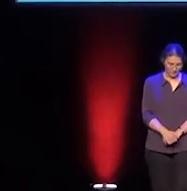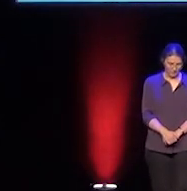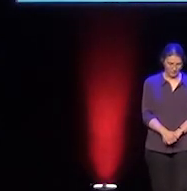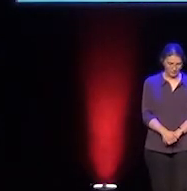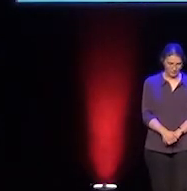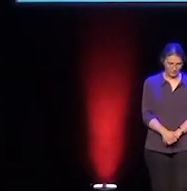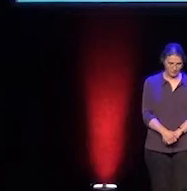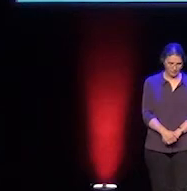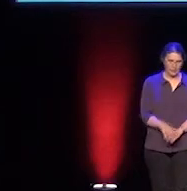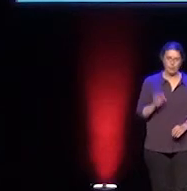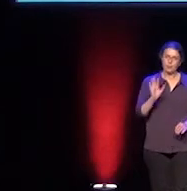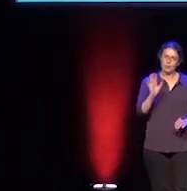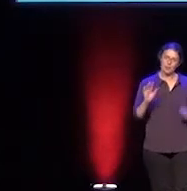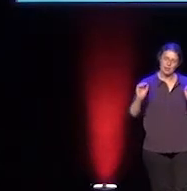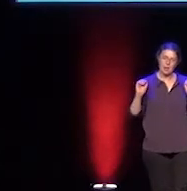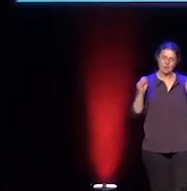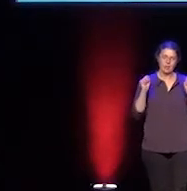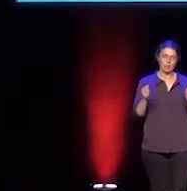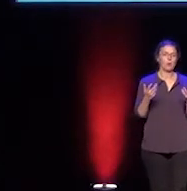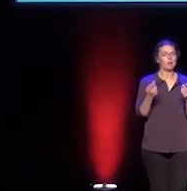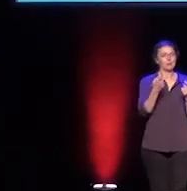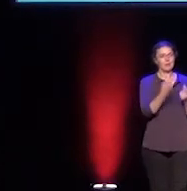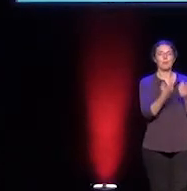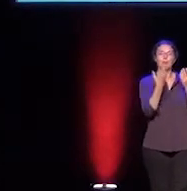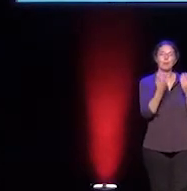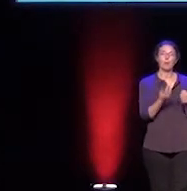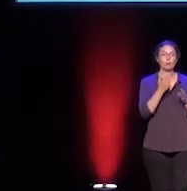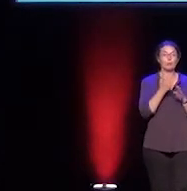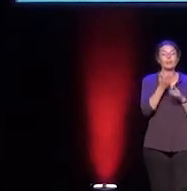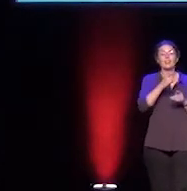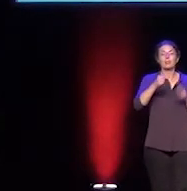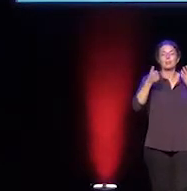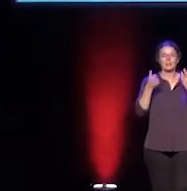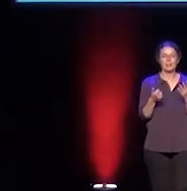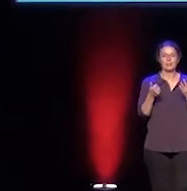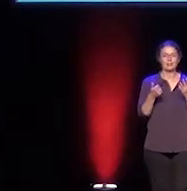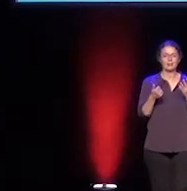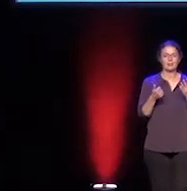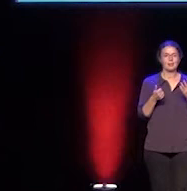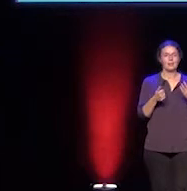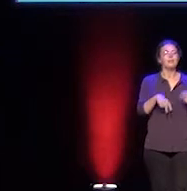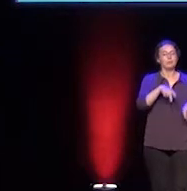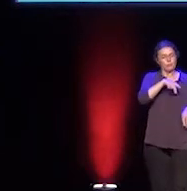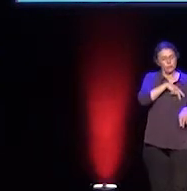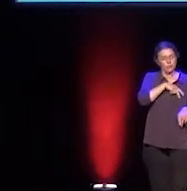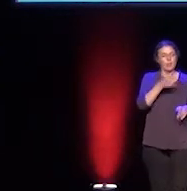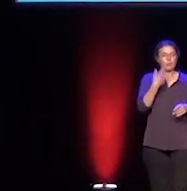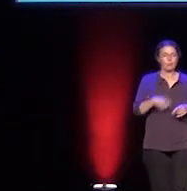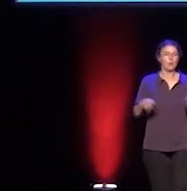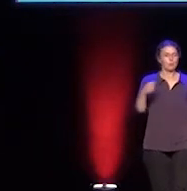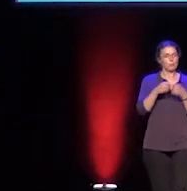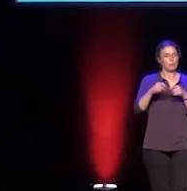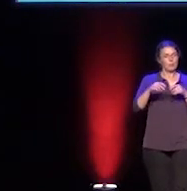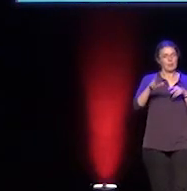Für sein außerordentliches Engagement wurde ihm bereits 2006 der Verdienstorden der Bundesrepublik